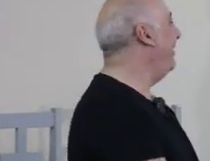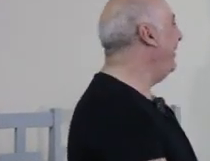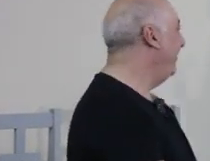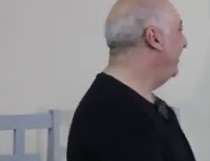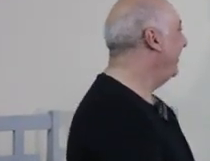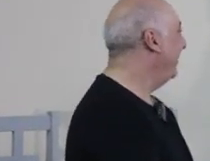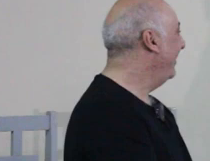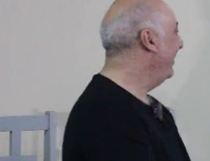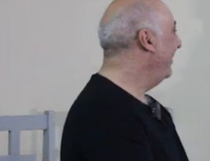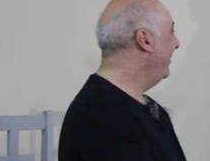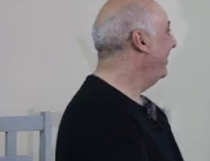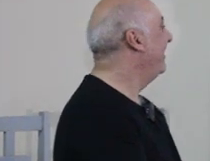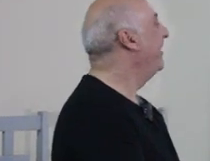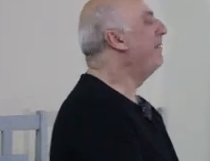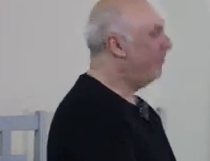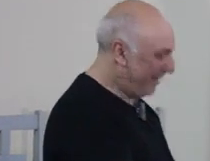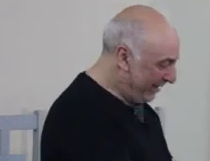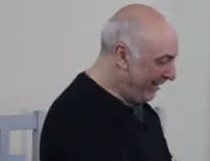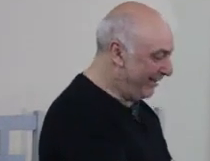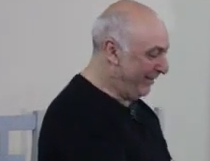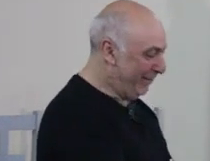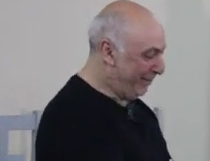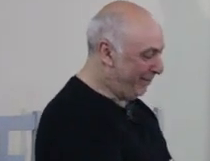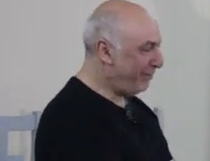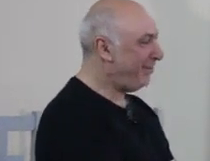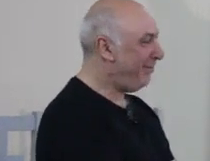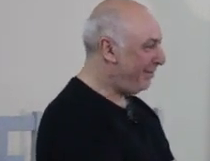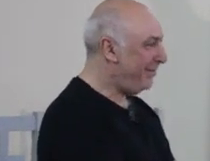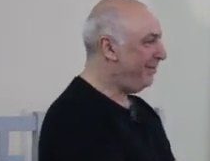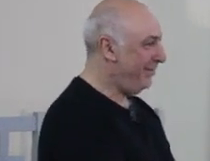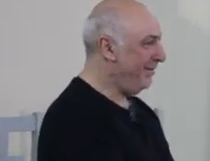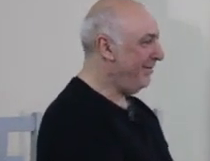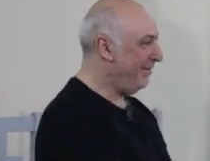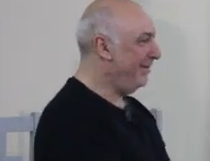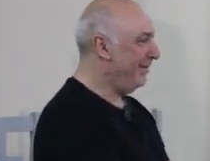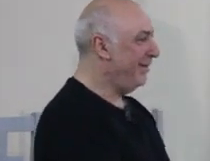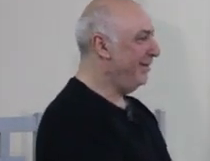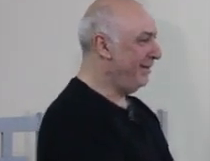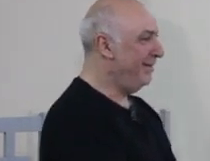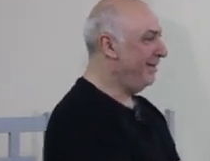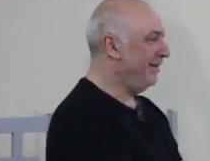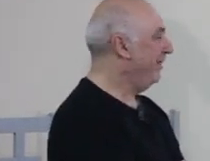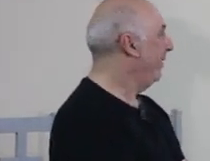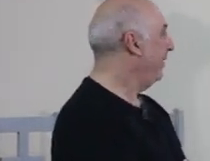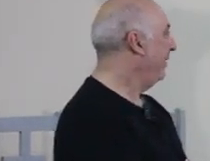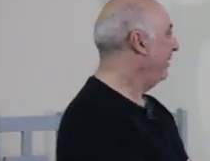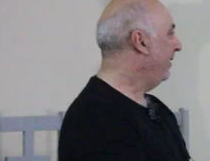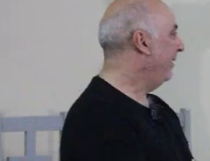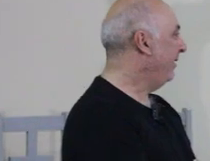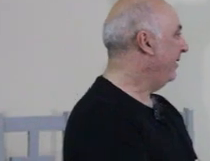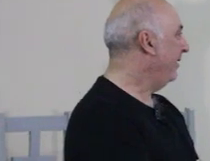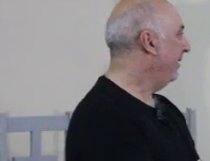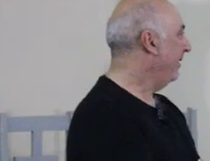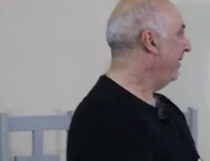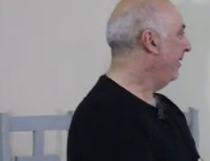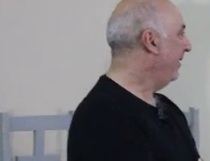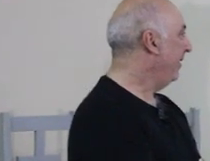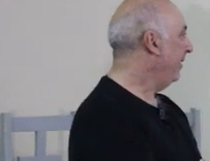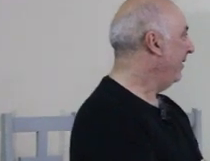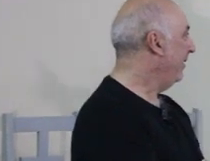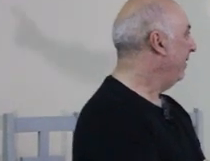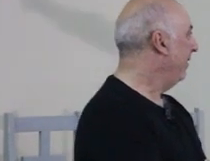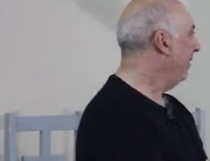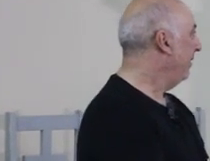meu amigo, fizemos mestrado em 2001 e 2002. Grande. O Toshi vem para cá, ele olha os quadros aqui, e tinha um quadro que serviu de tampa da